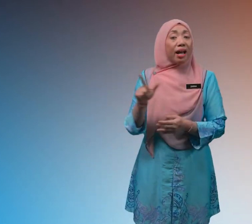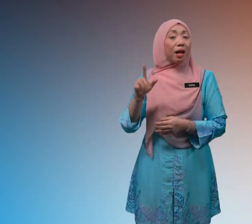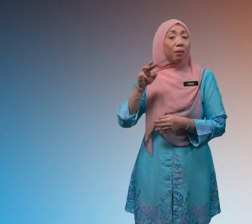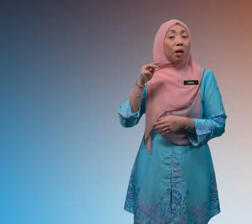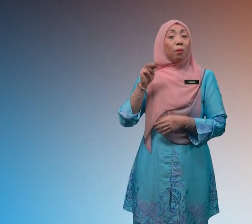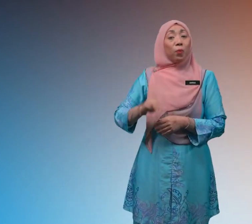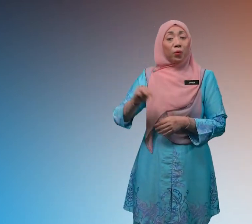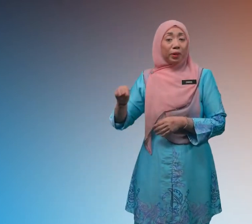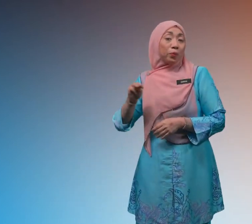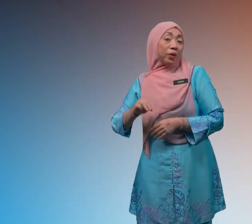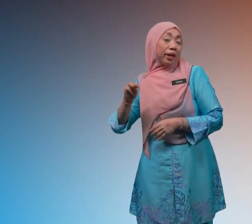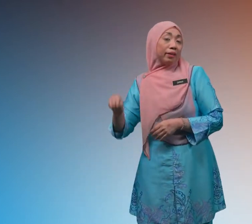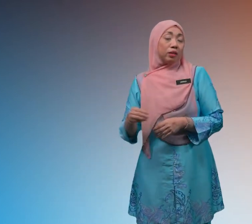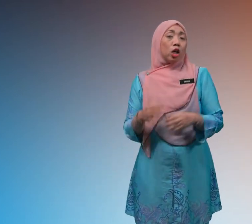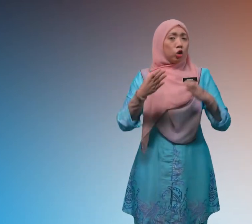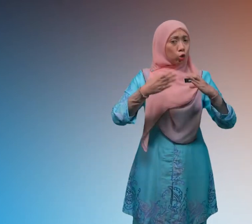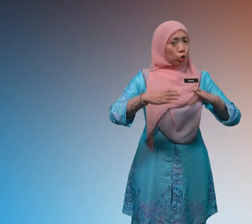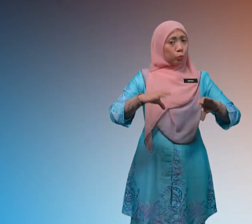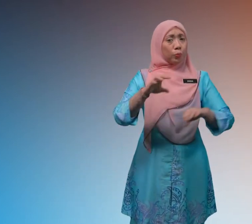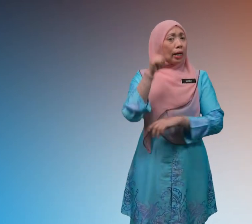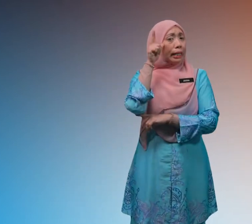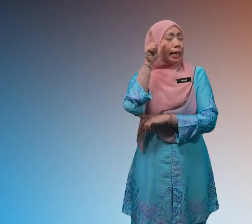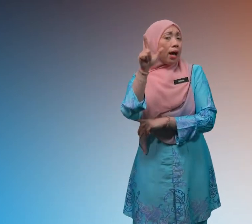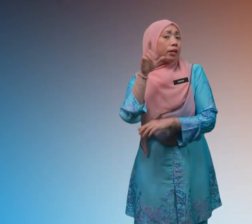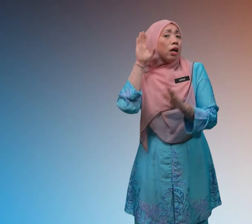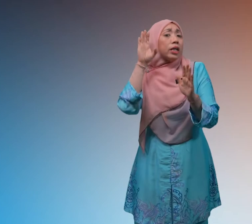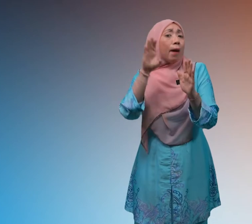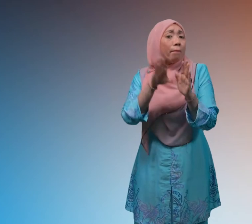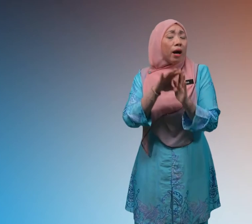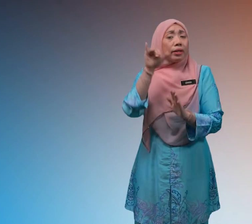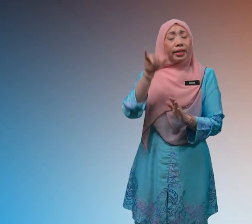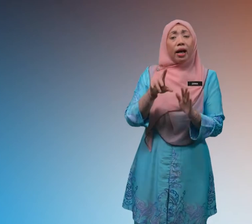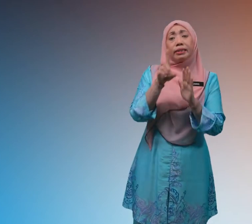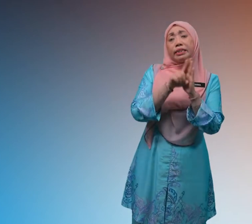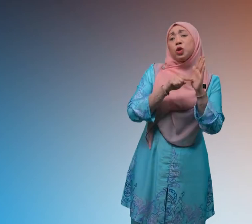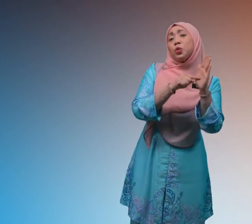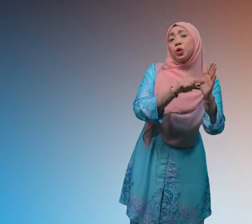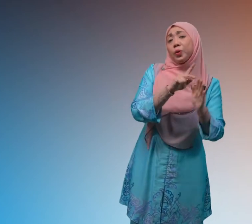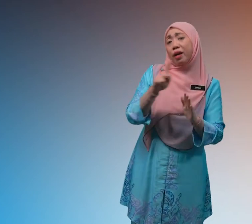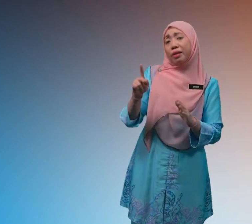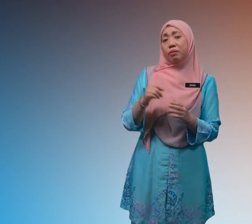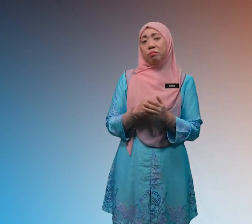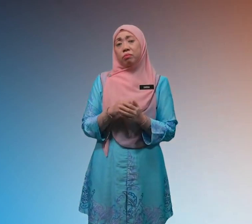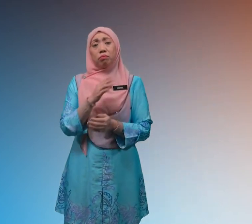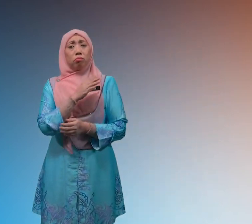Baiklah, murid-murid, cuba lihat gambar yang ditunjukkan